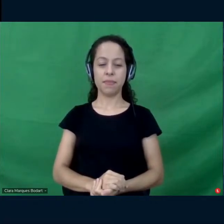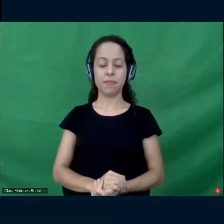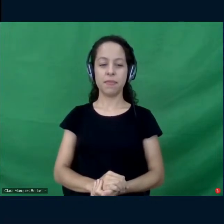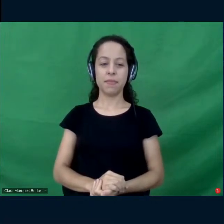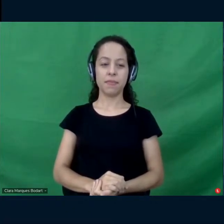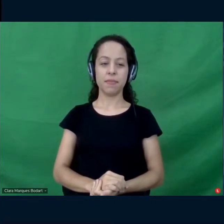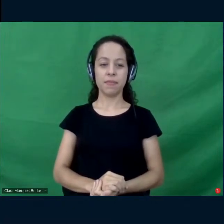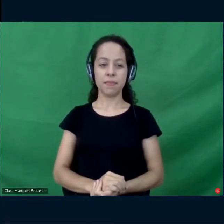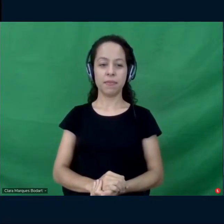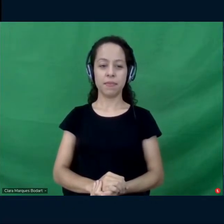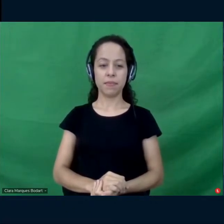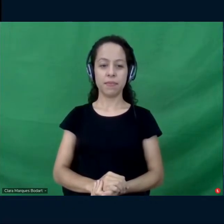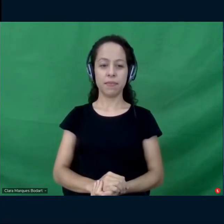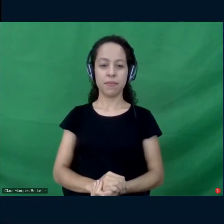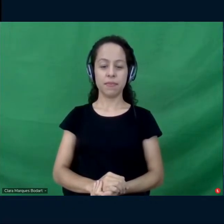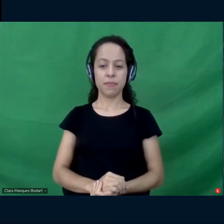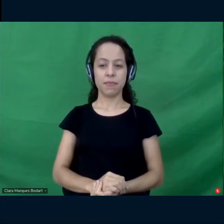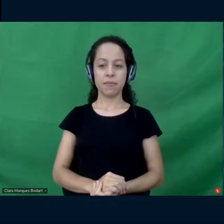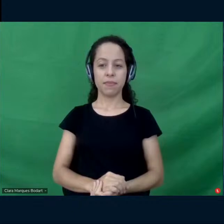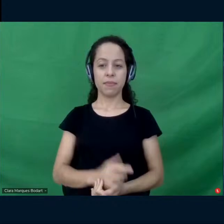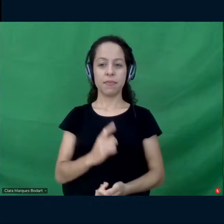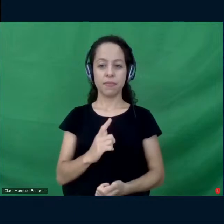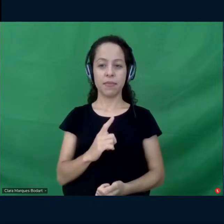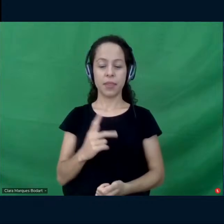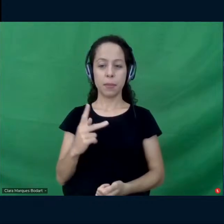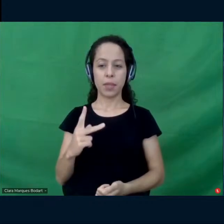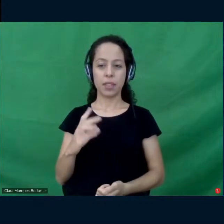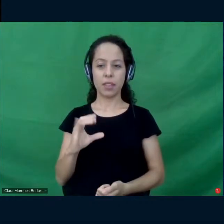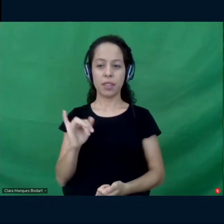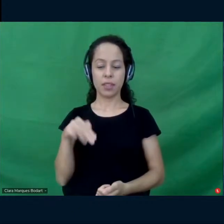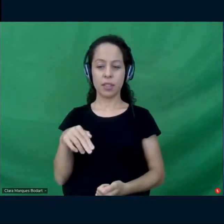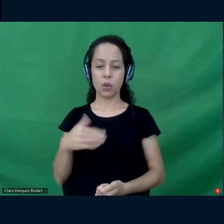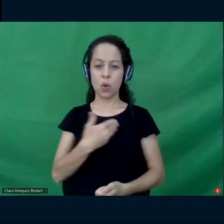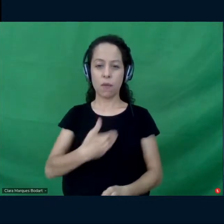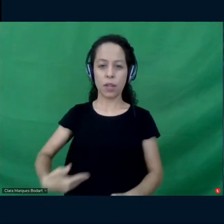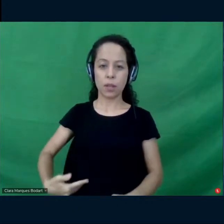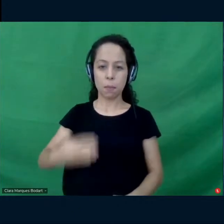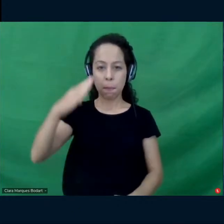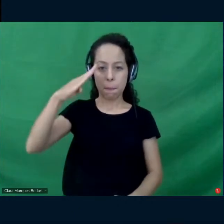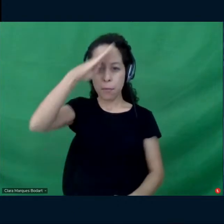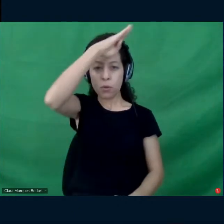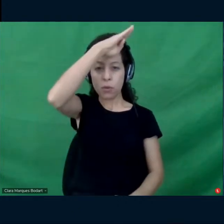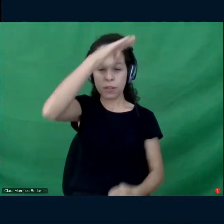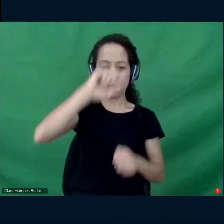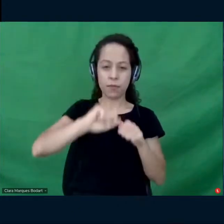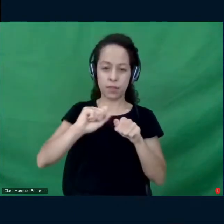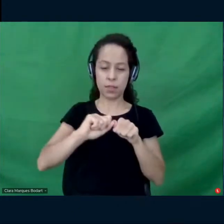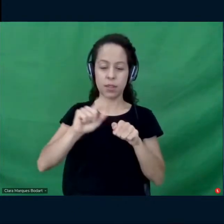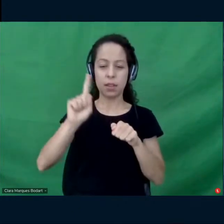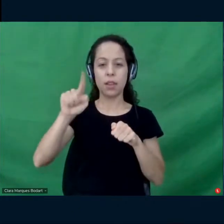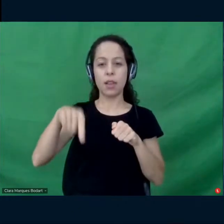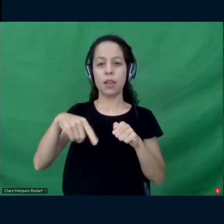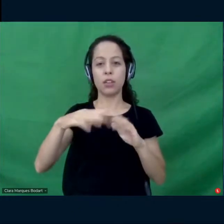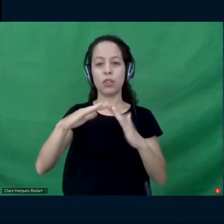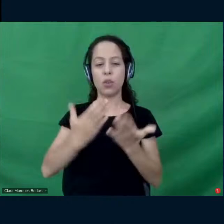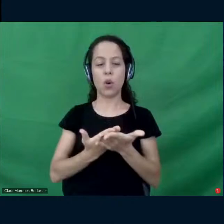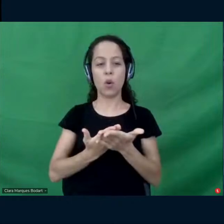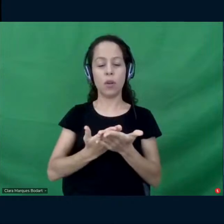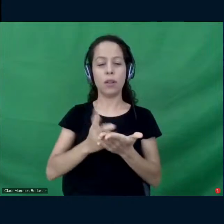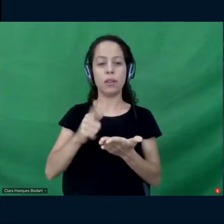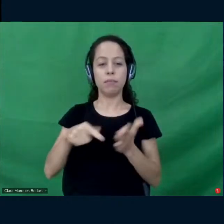crescendo pelo Brasil a partir da criação do PECIM, do governo Bolsonaro, né? As escolas cívico-militares, né?